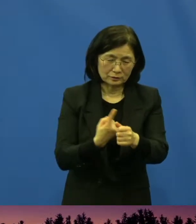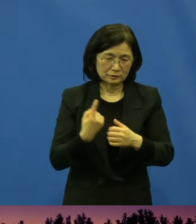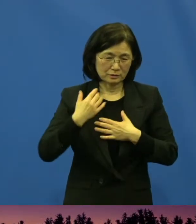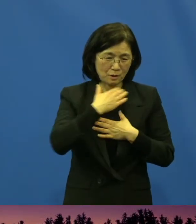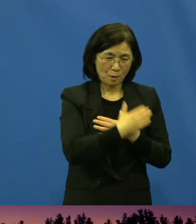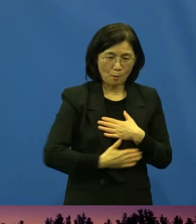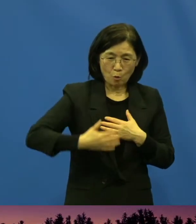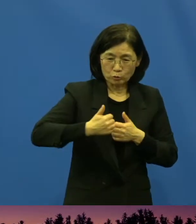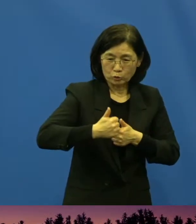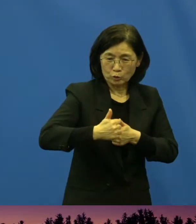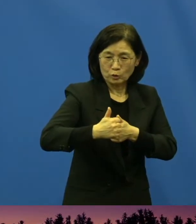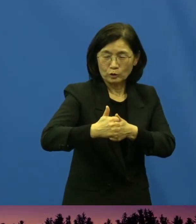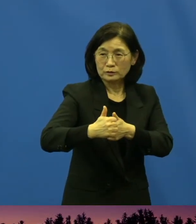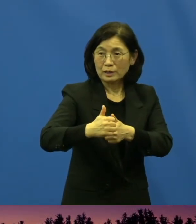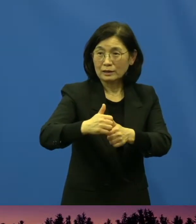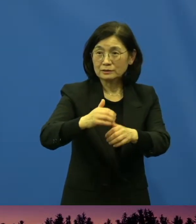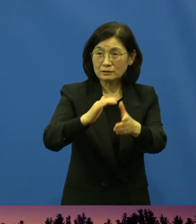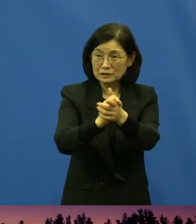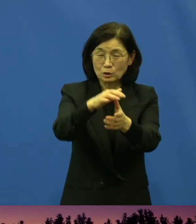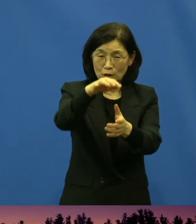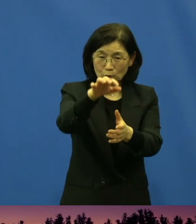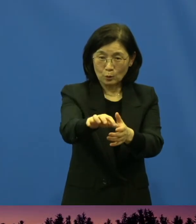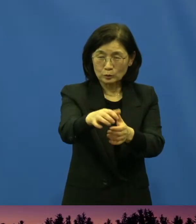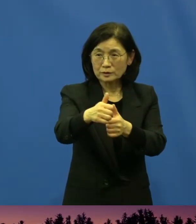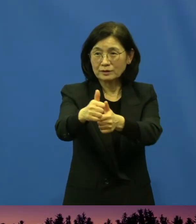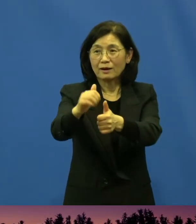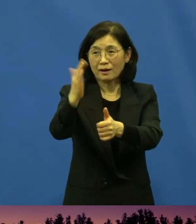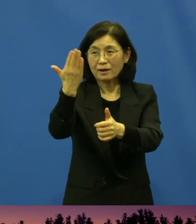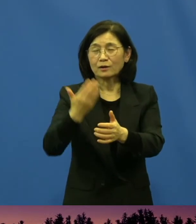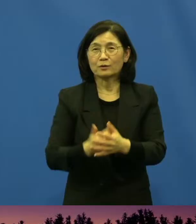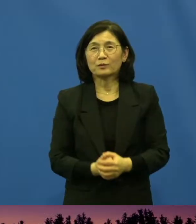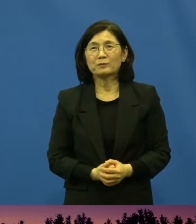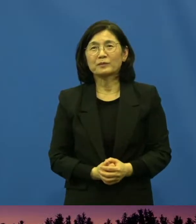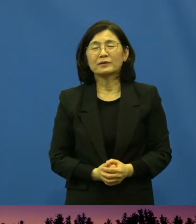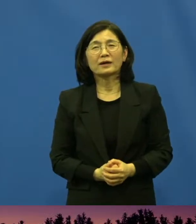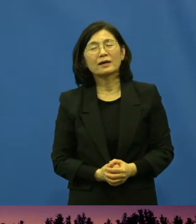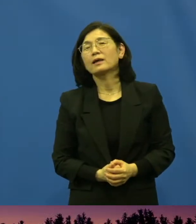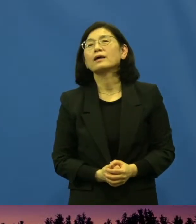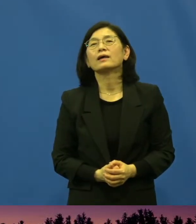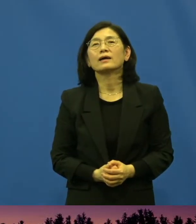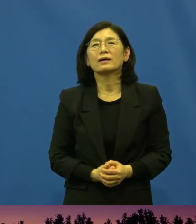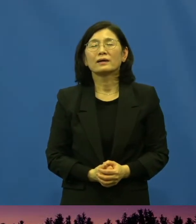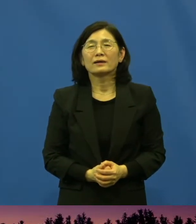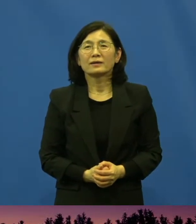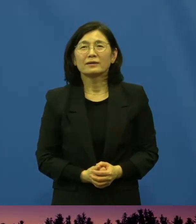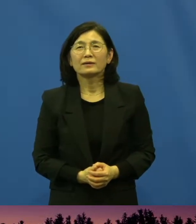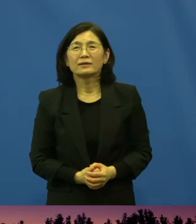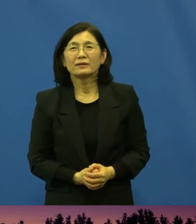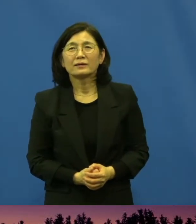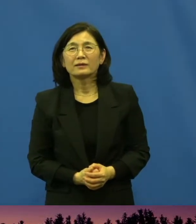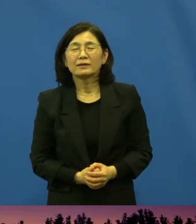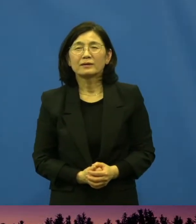여러분, 예수님의 제자들이 끊임없이 나는 마음에 원하는데 몸이 약하도다.